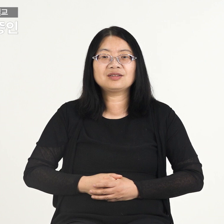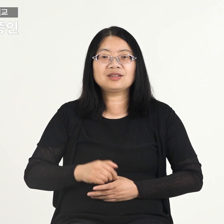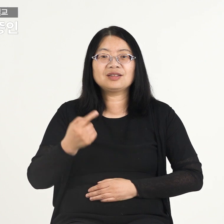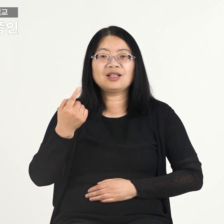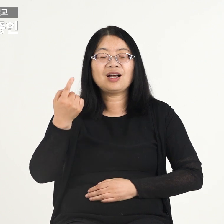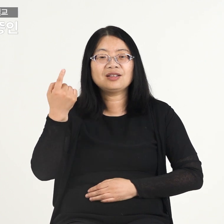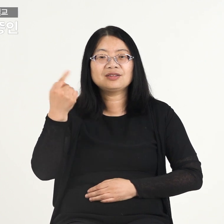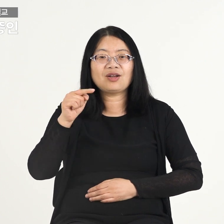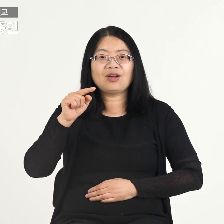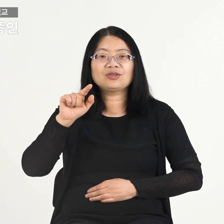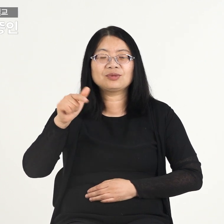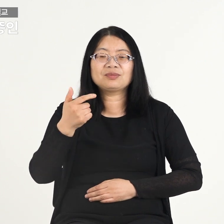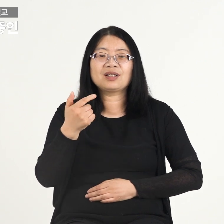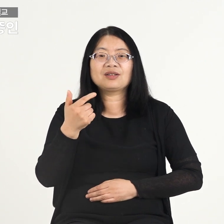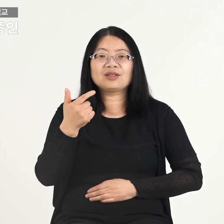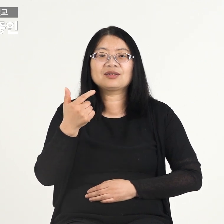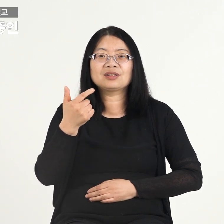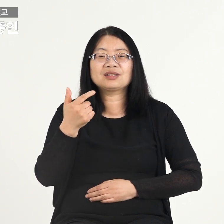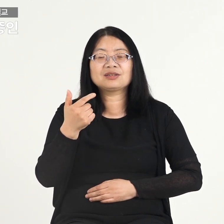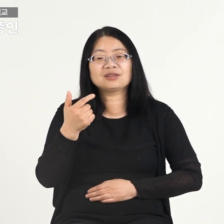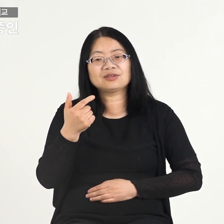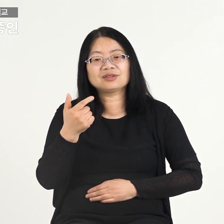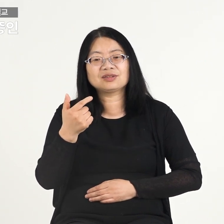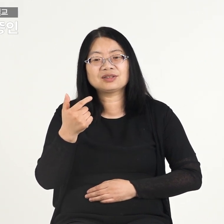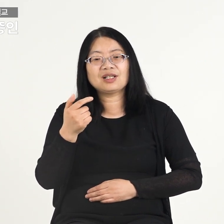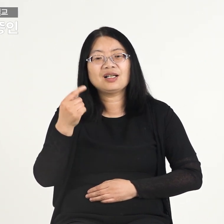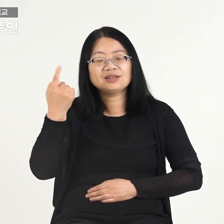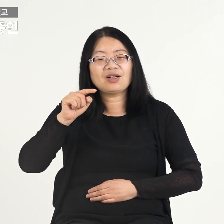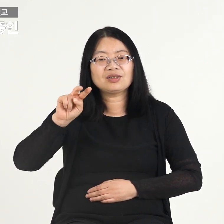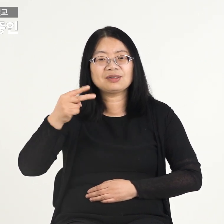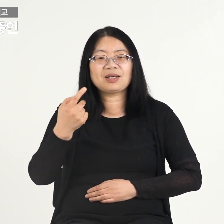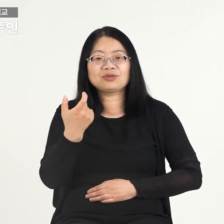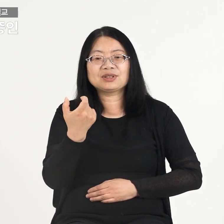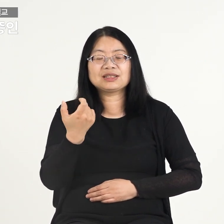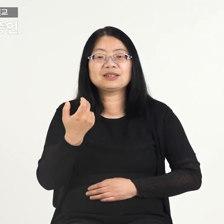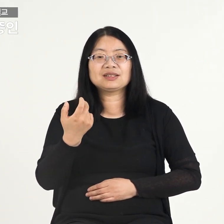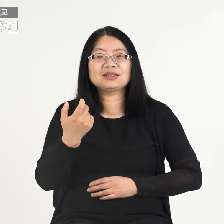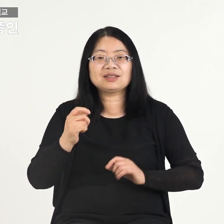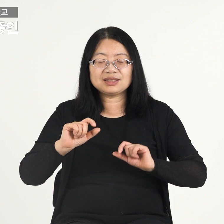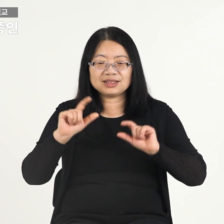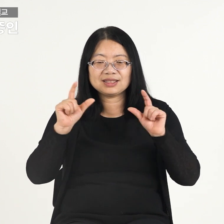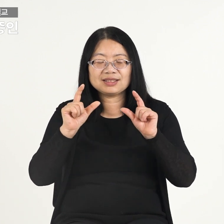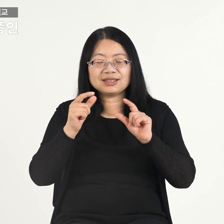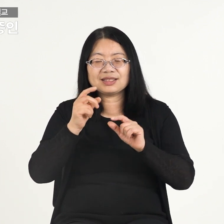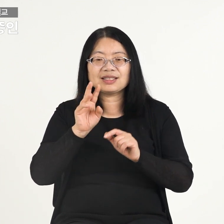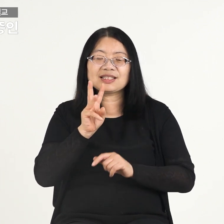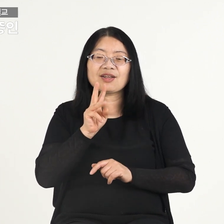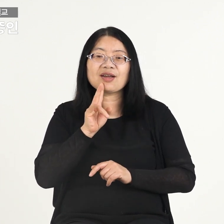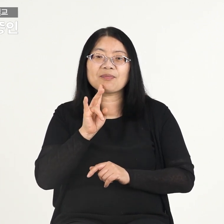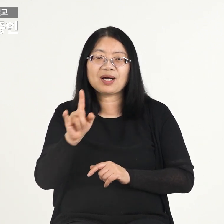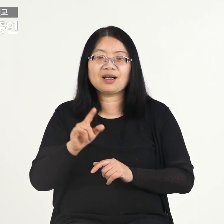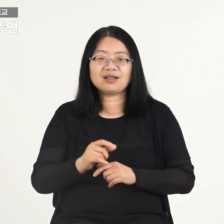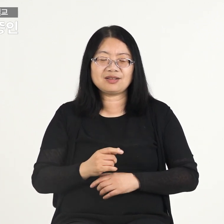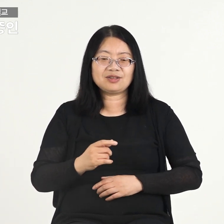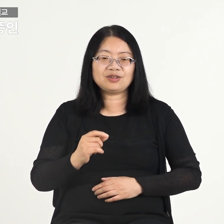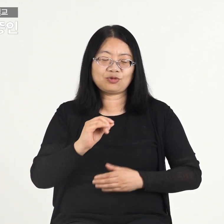1260일을 예언하리라. 두 가지를 좀 밝혀야 돼요. 굵은 베옷. 언제 입는